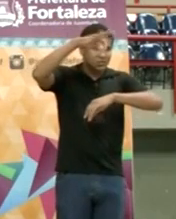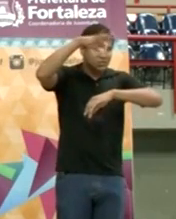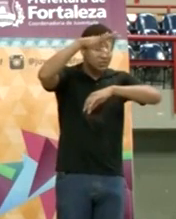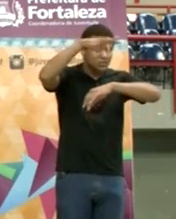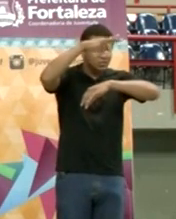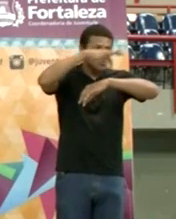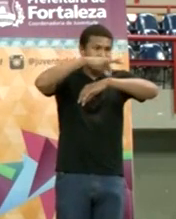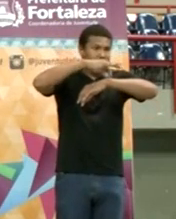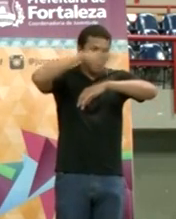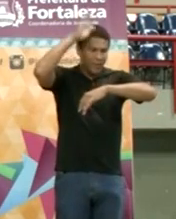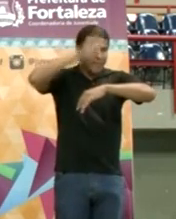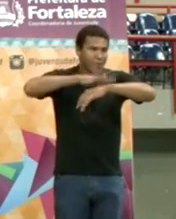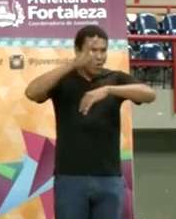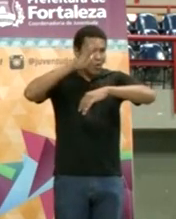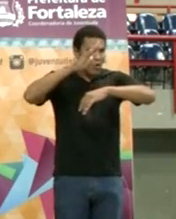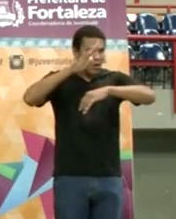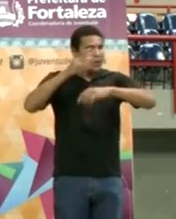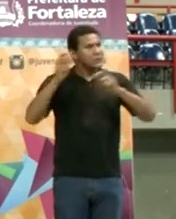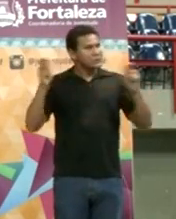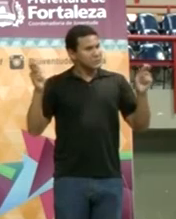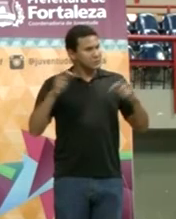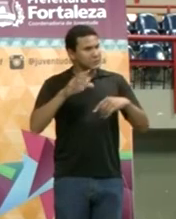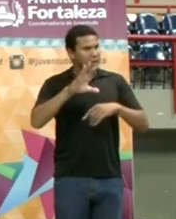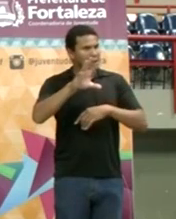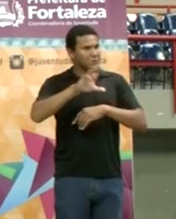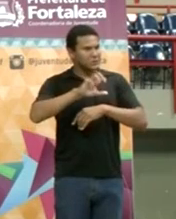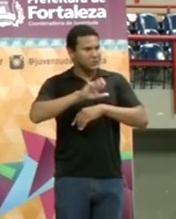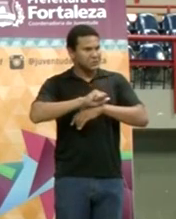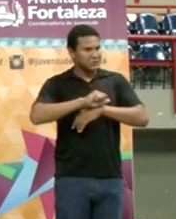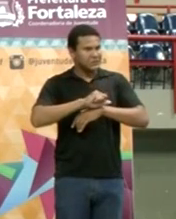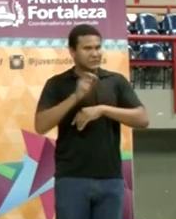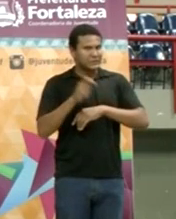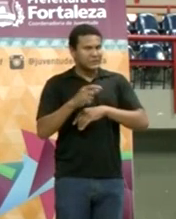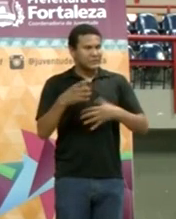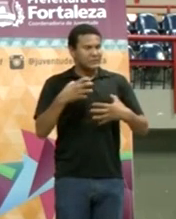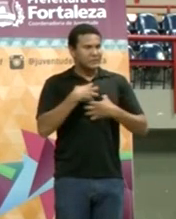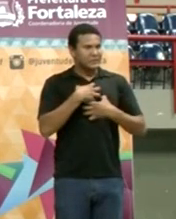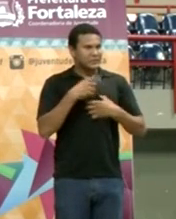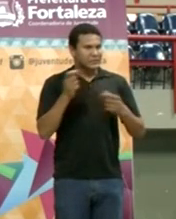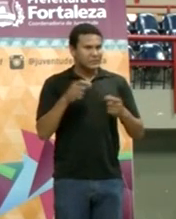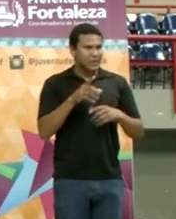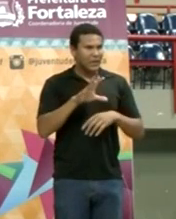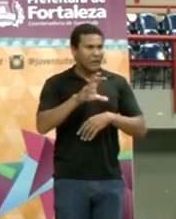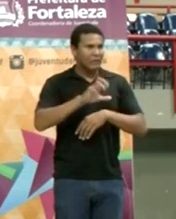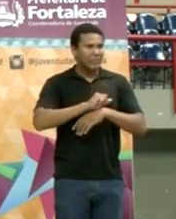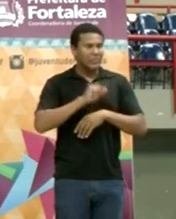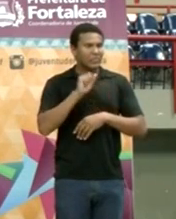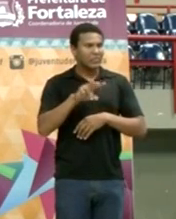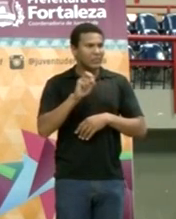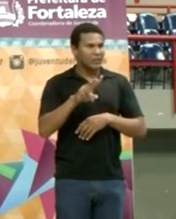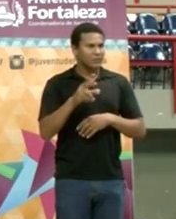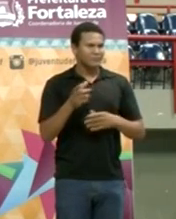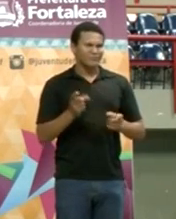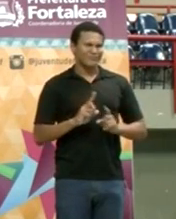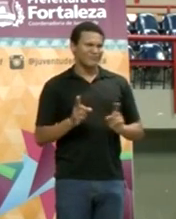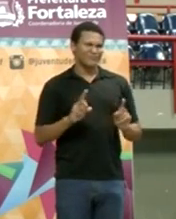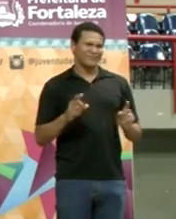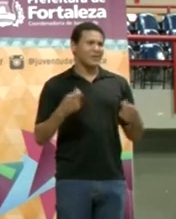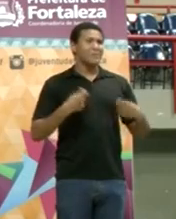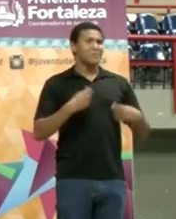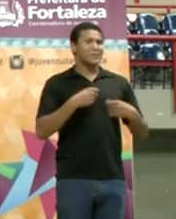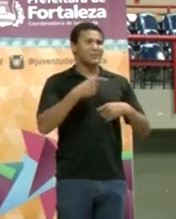em mim, eu matei e tinha sangue. Eu posso pegar AIDS? Improvável, pessoal. Para você se contaminar com um pernilongo, seriam necessários, sei lá,